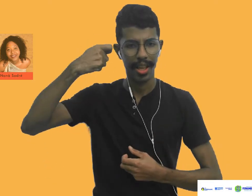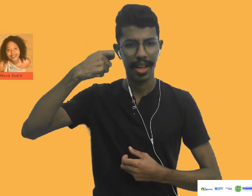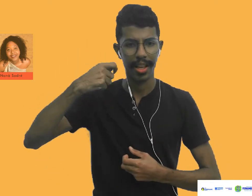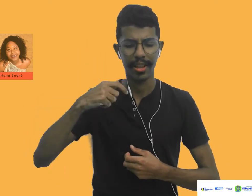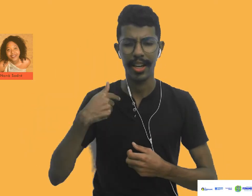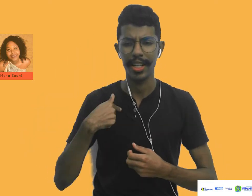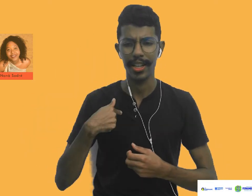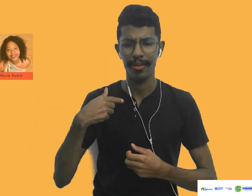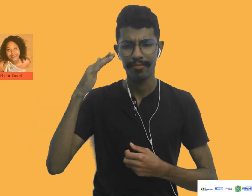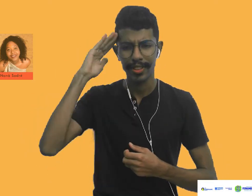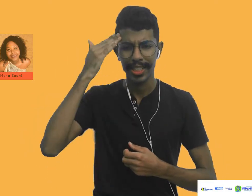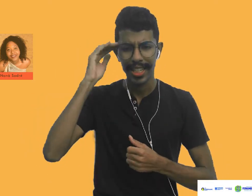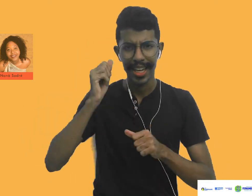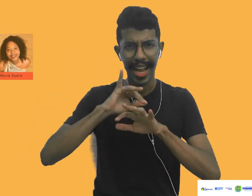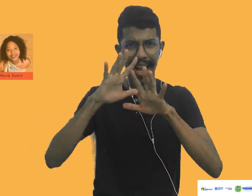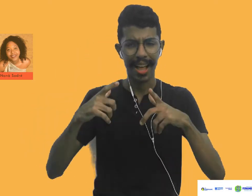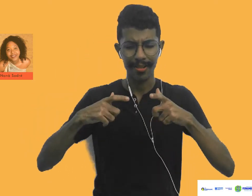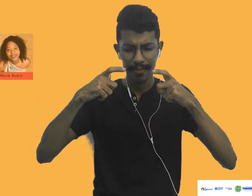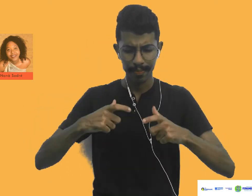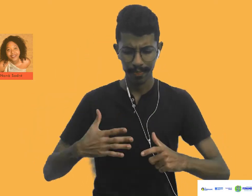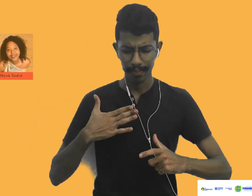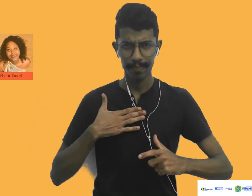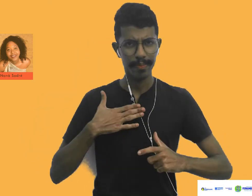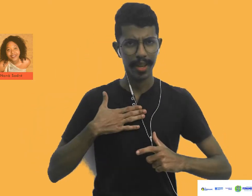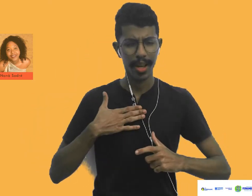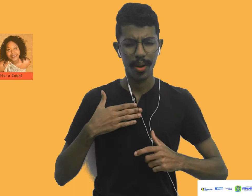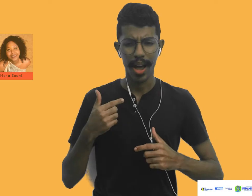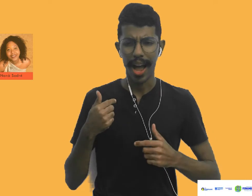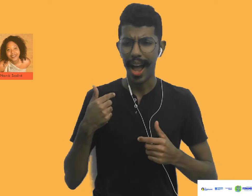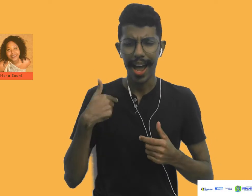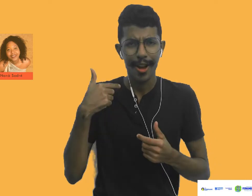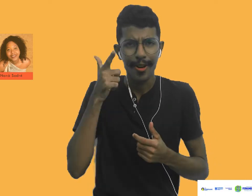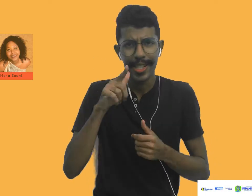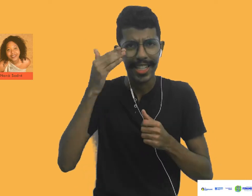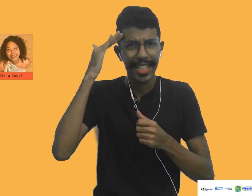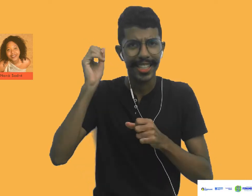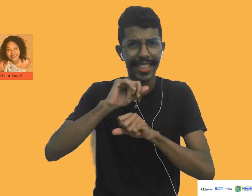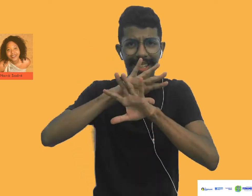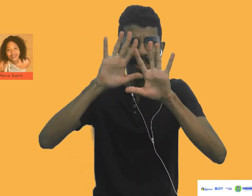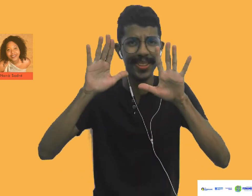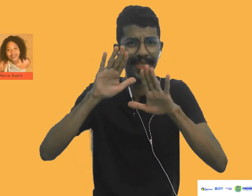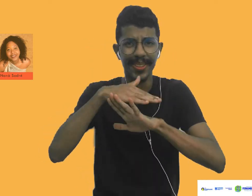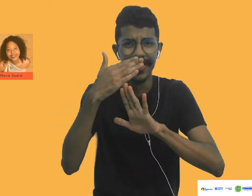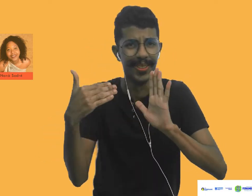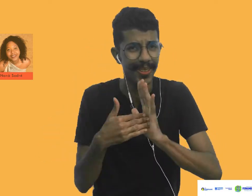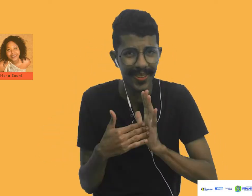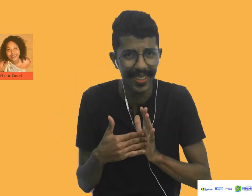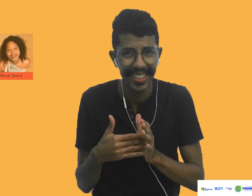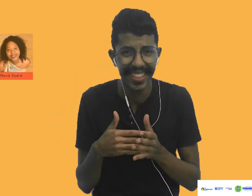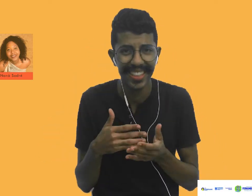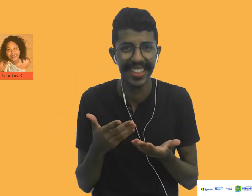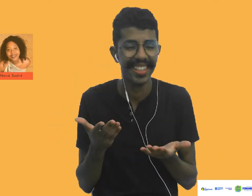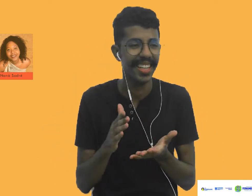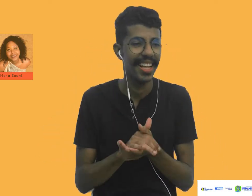no meu caso, como mulher negra, e que eu entendi o lugar onde eu estava, aí eu entendi tudo.